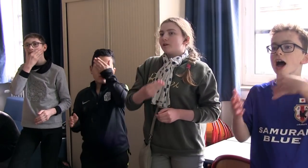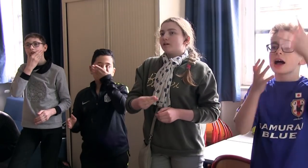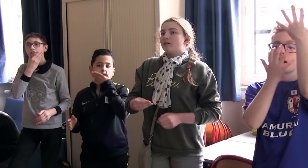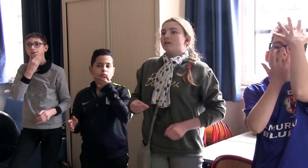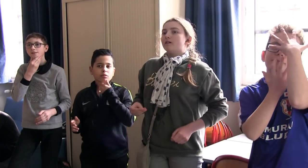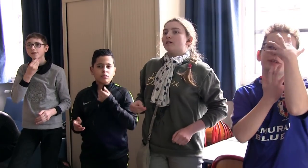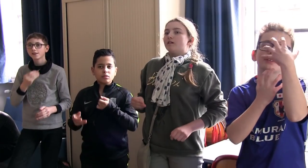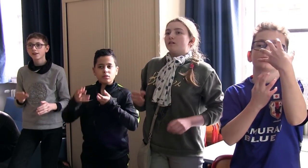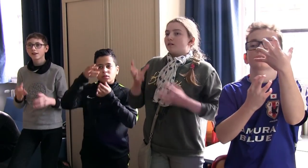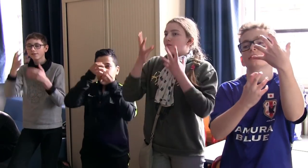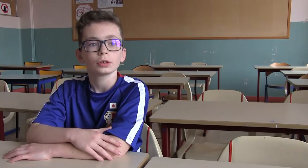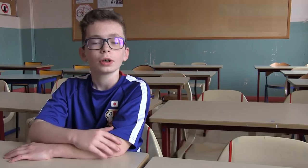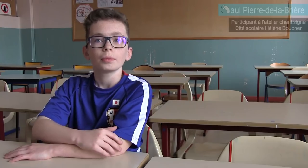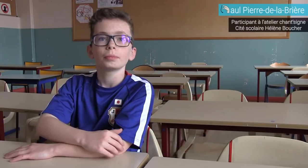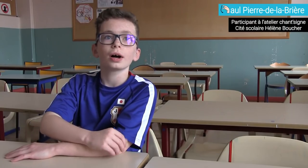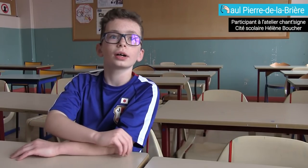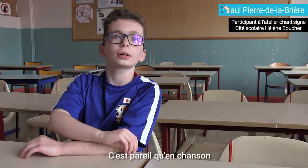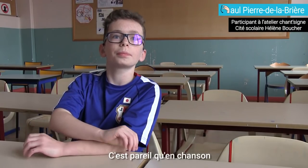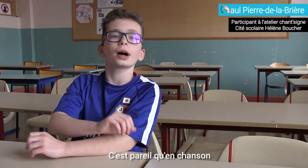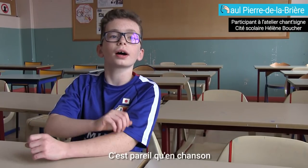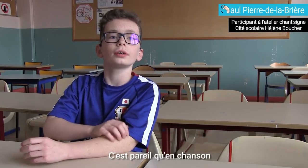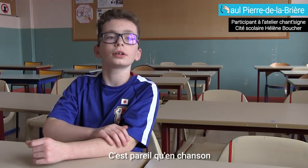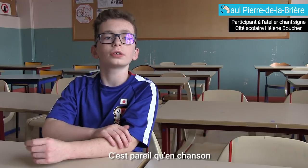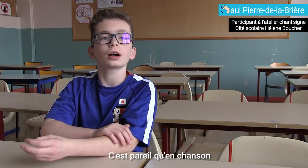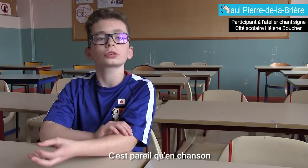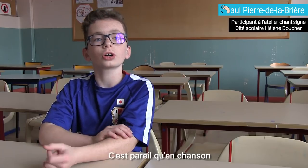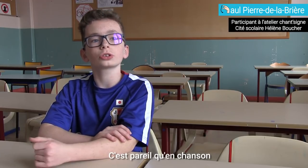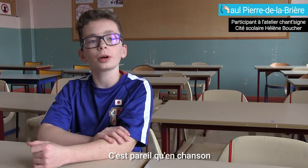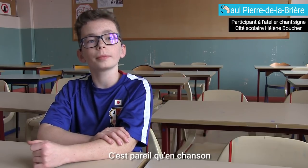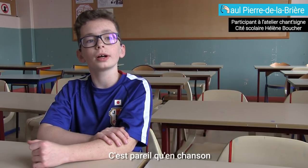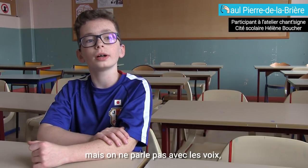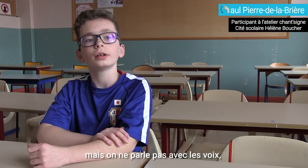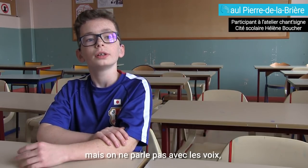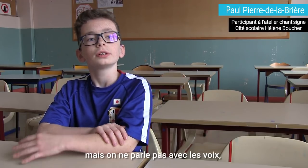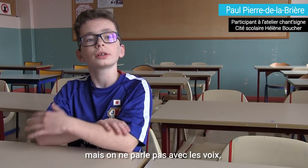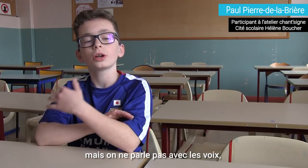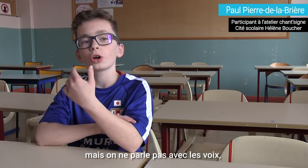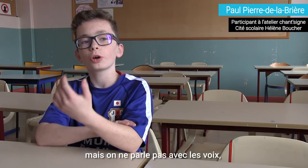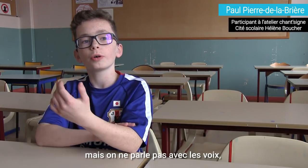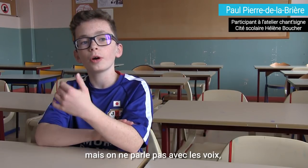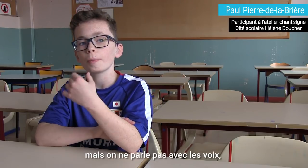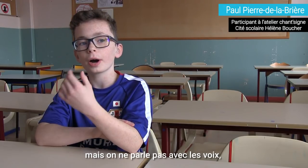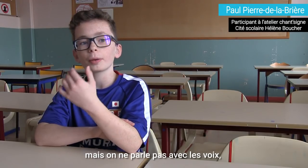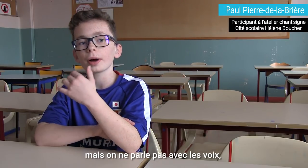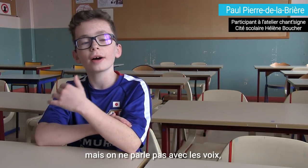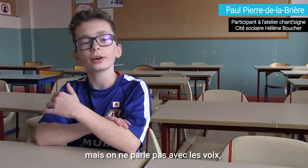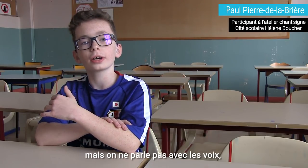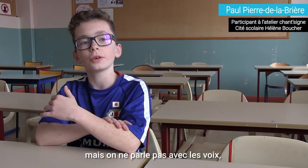'est-ce que chansing ? Bah, je parle de chanser, mais qu'ils ne parlent pas avant que les